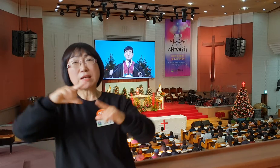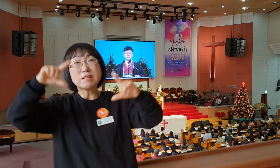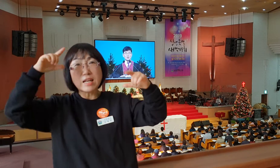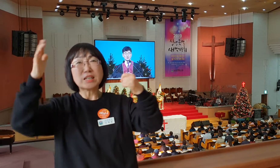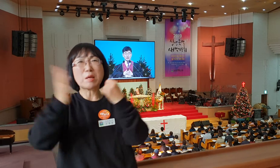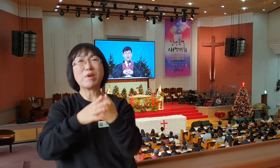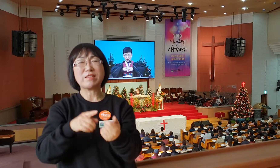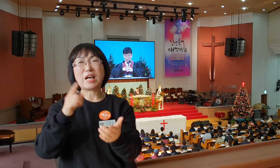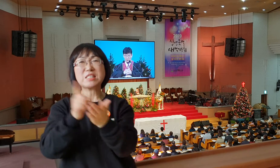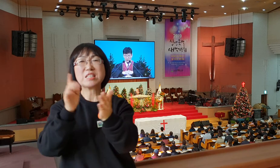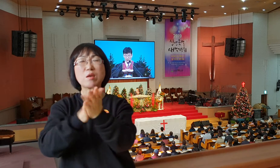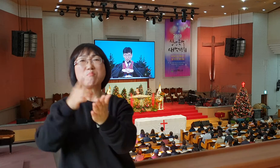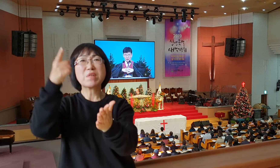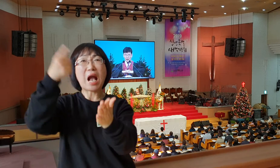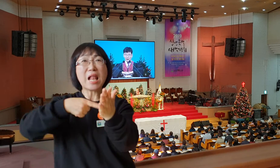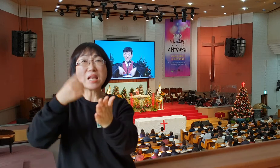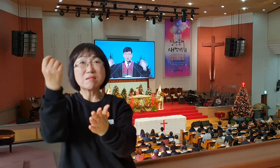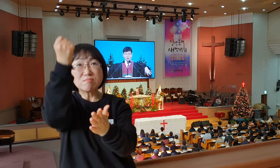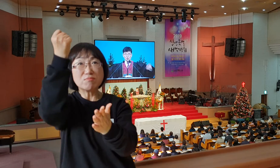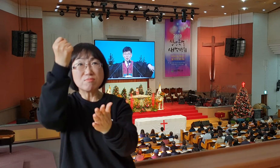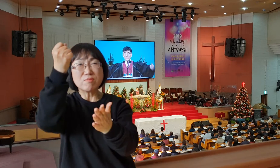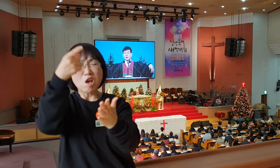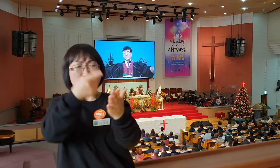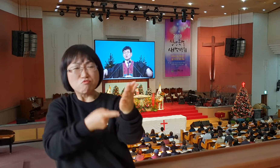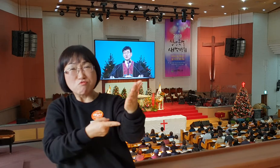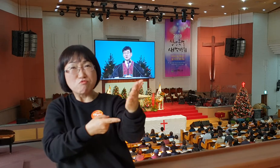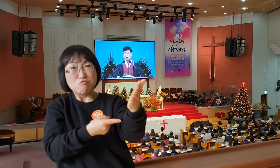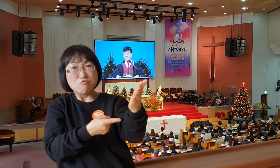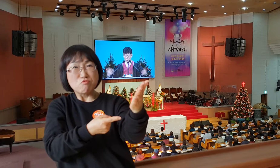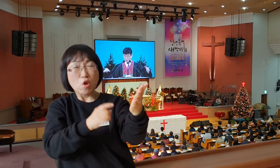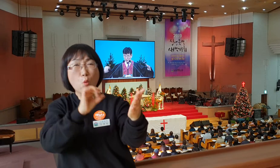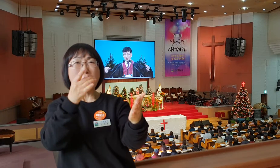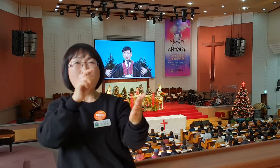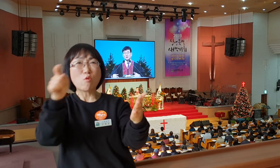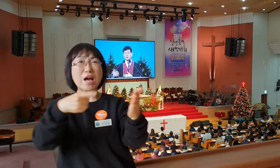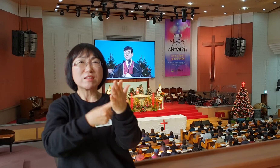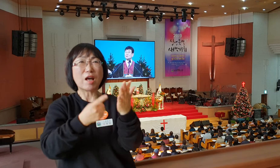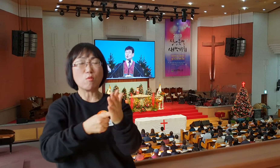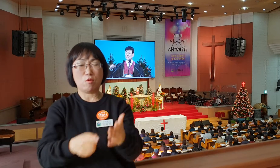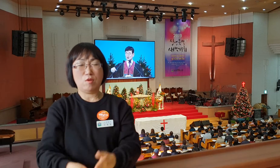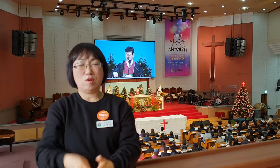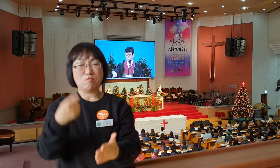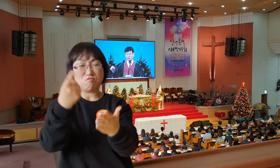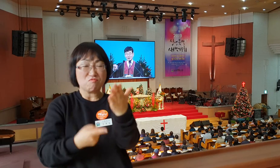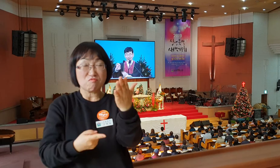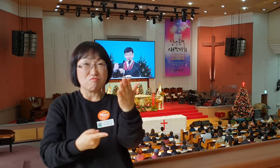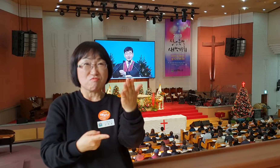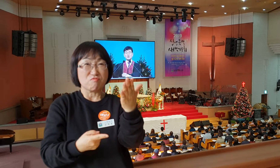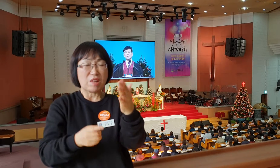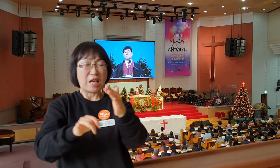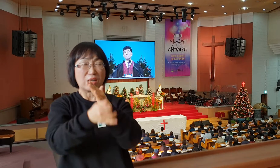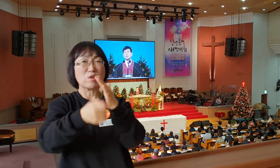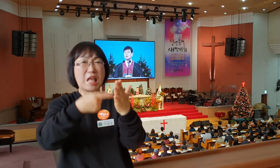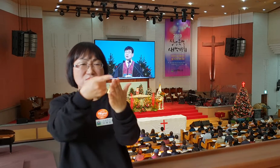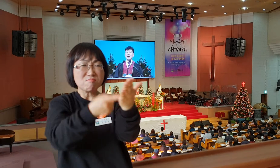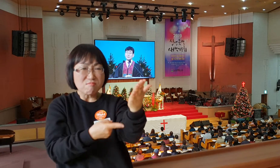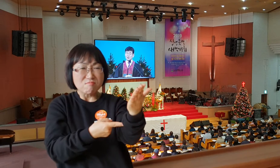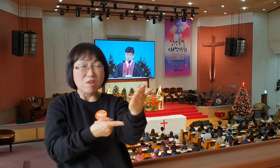내가 메시 드는 거죠 내가 내가 뭐야 내가 대한민국에서 최고의 외과의세요 그렇다면 손 털고 누위죠 그리고 이제 칼을 내겠죠